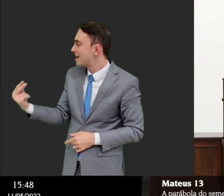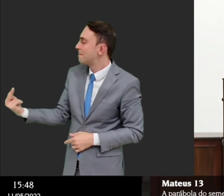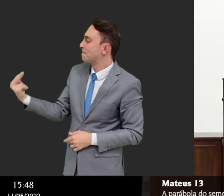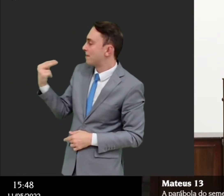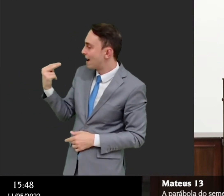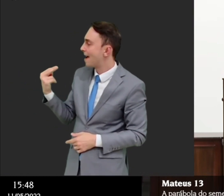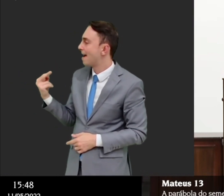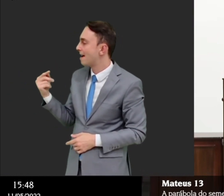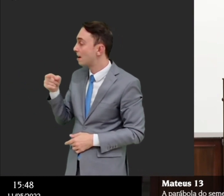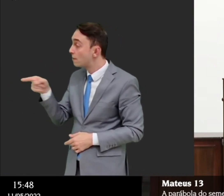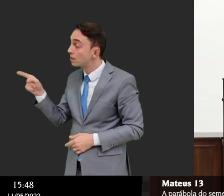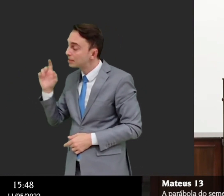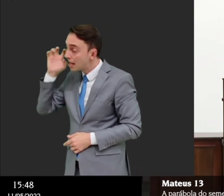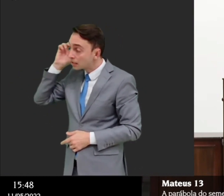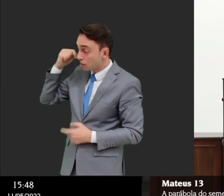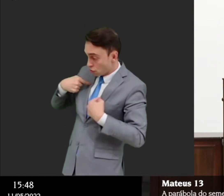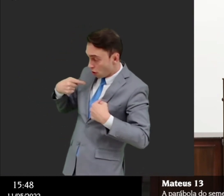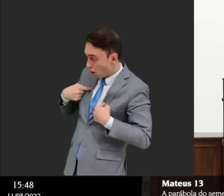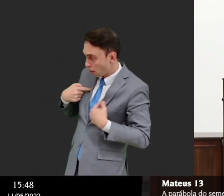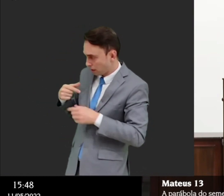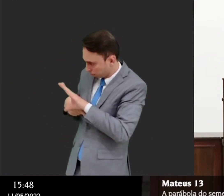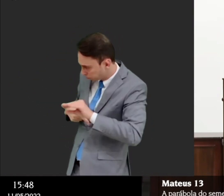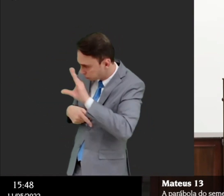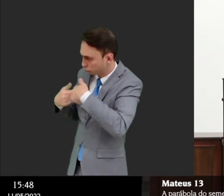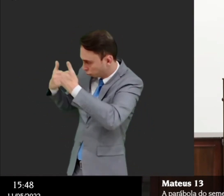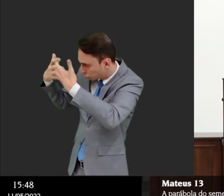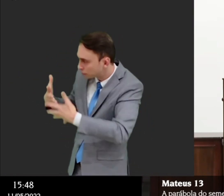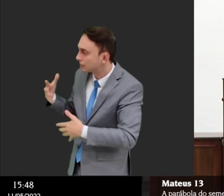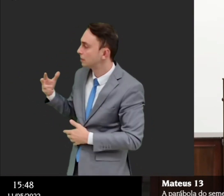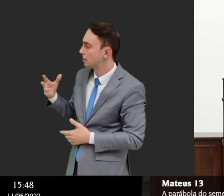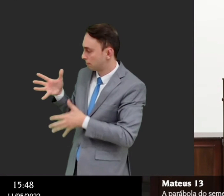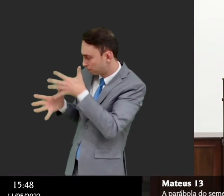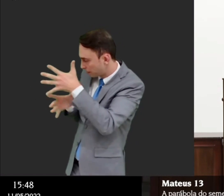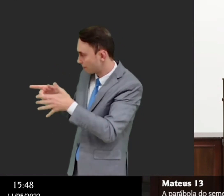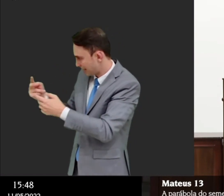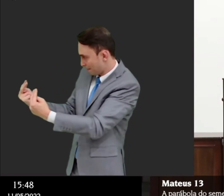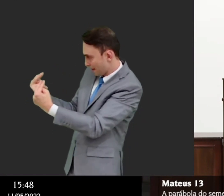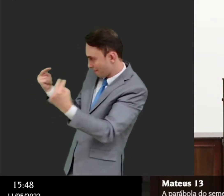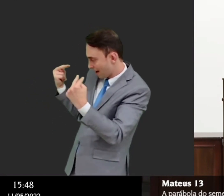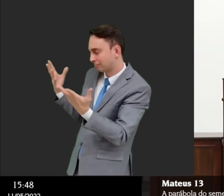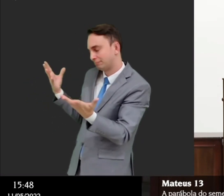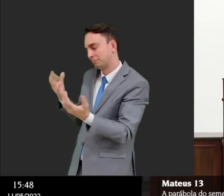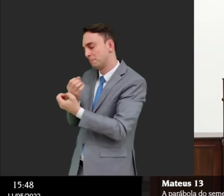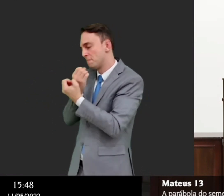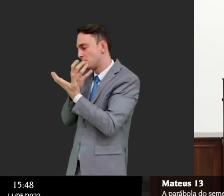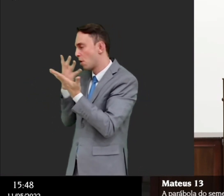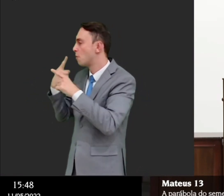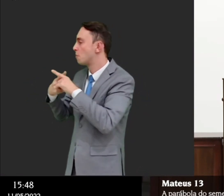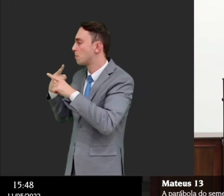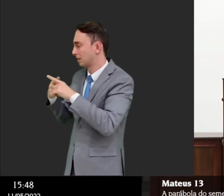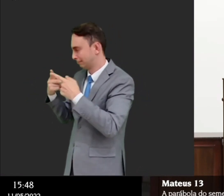os vossos ouvidos, porque ouvem. Porque em verdade vos digo que